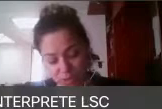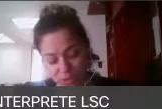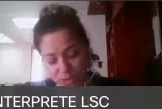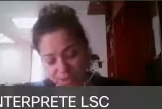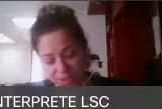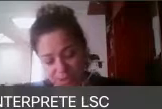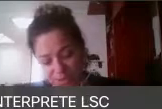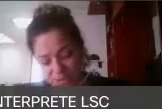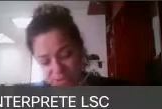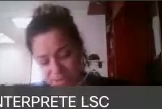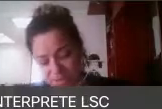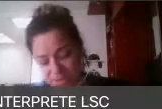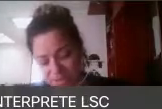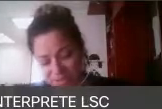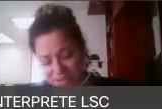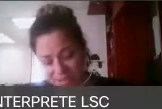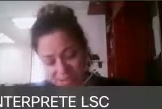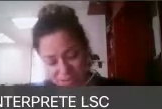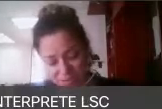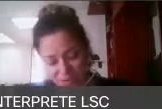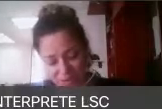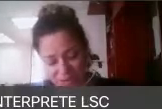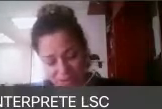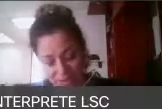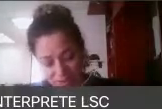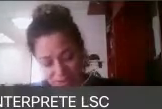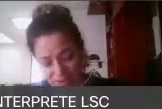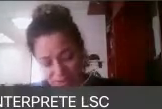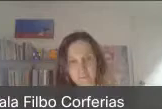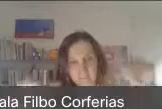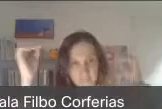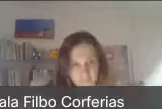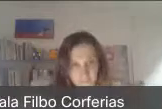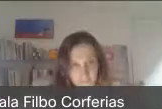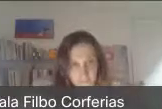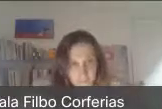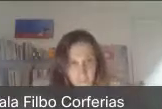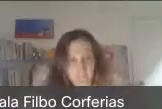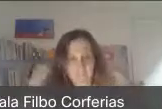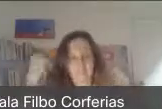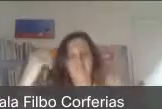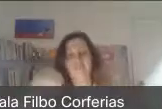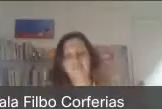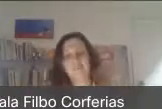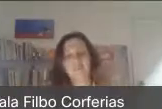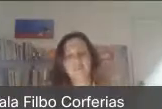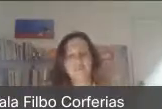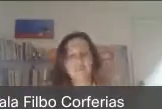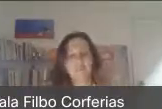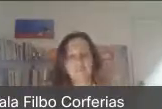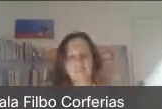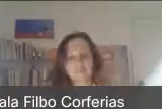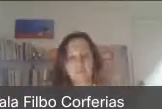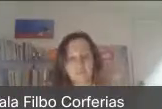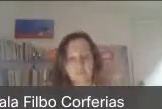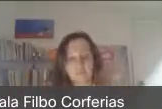Los mundos posibles son sistemas tan relevantes en la traducción como en la literatura en que nacen. La traducción ha sido un vehículo para